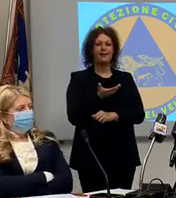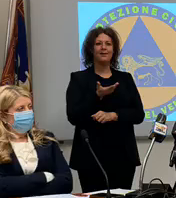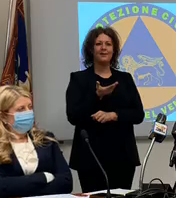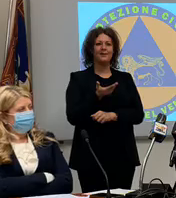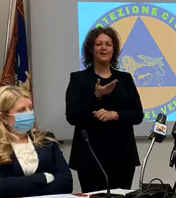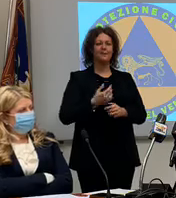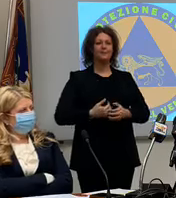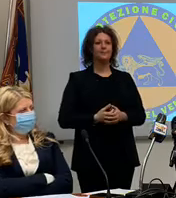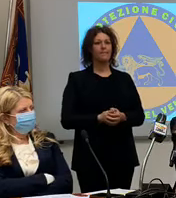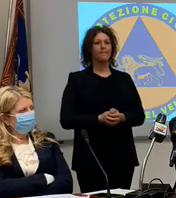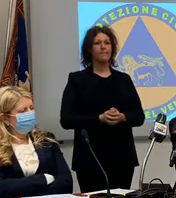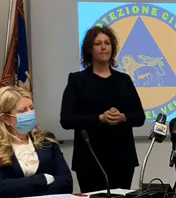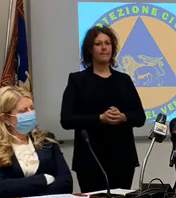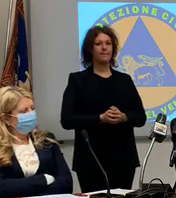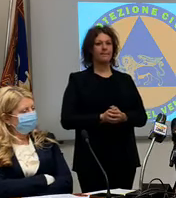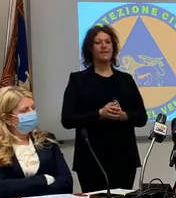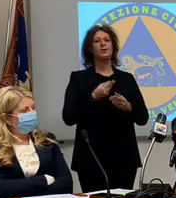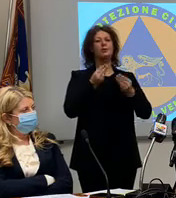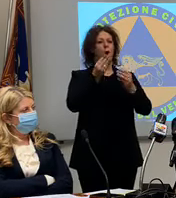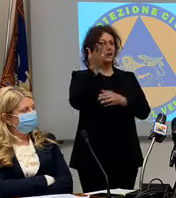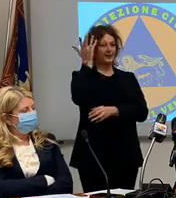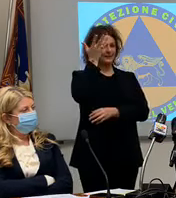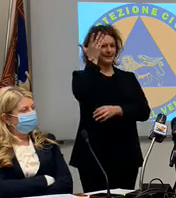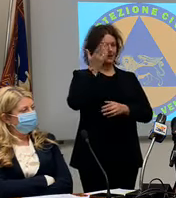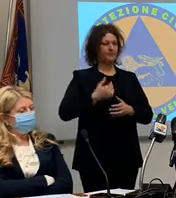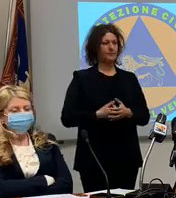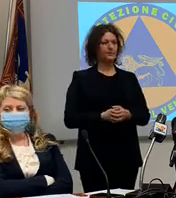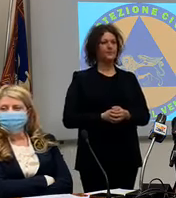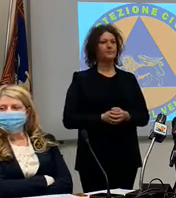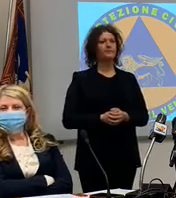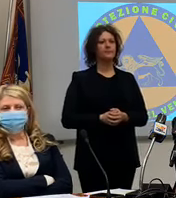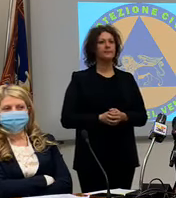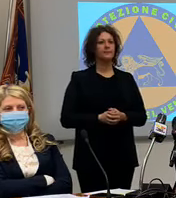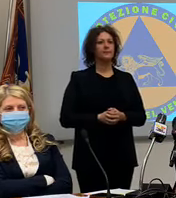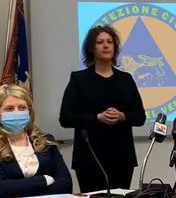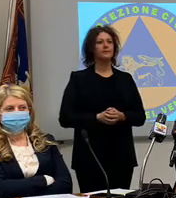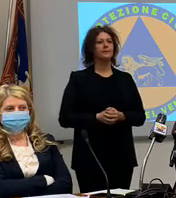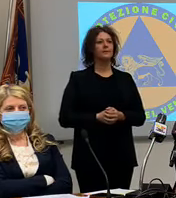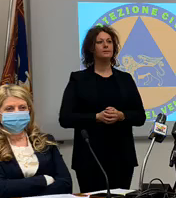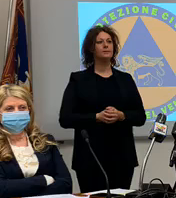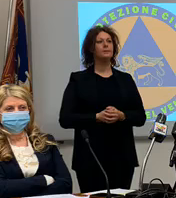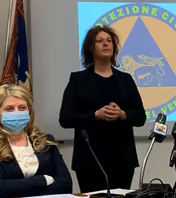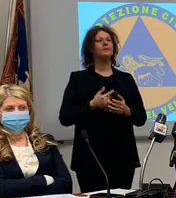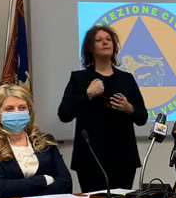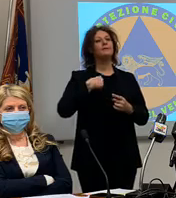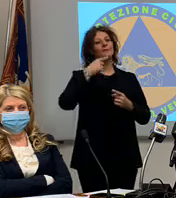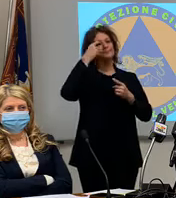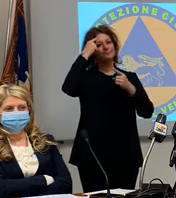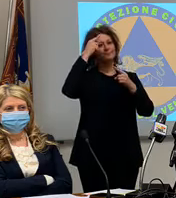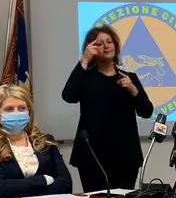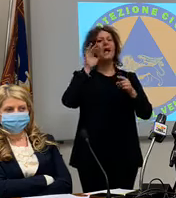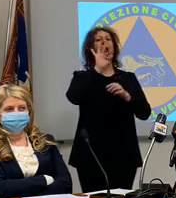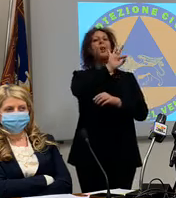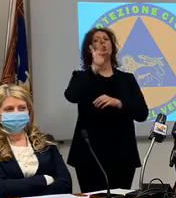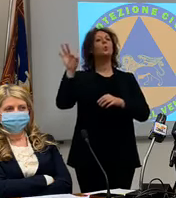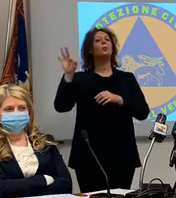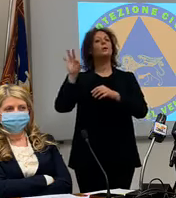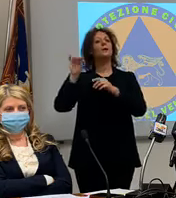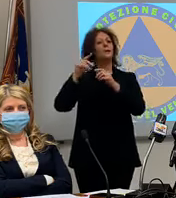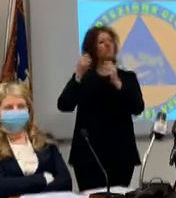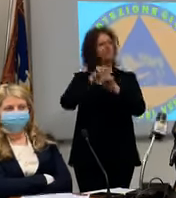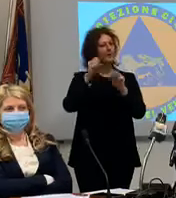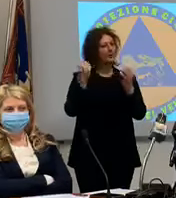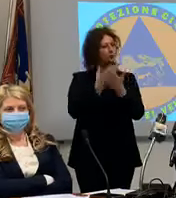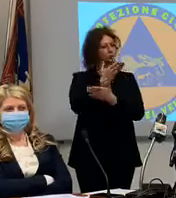alcuni locali ti ti danno il la salvietta precompressa super secca e ci mettono una goccia d'acqua e si gonfia Non so se vi è mai